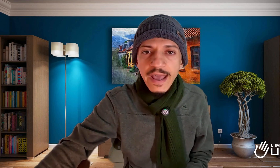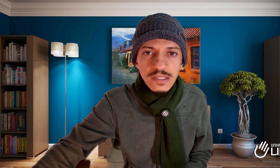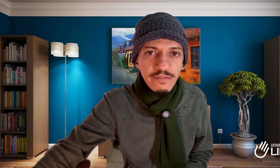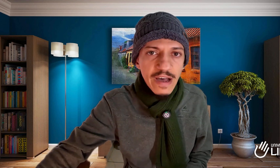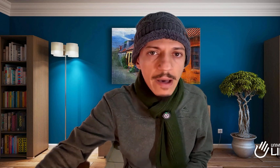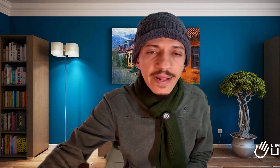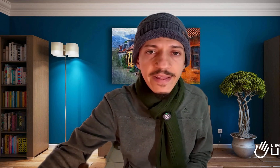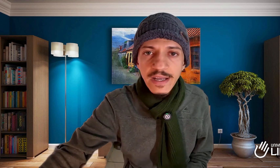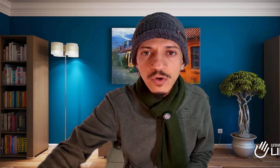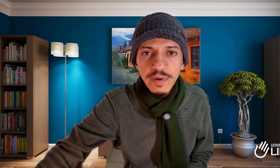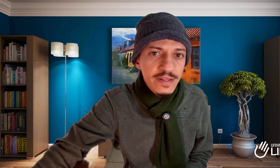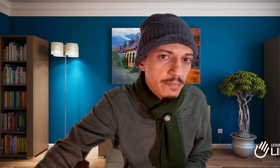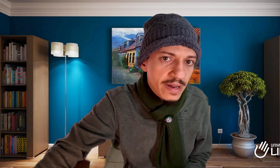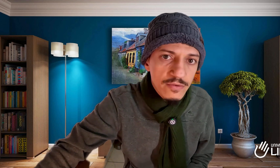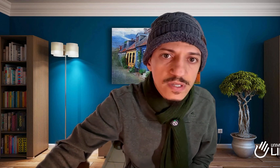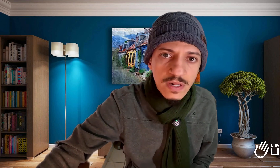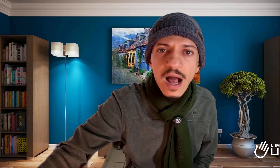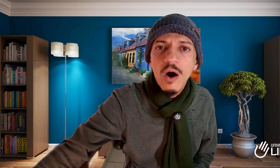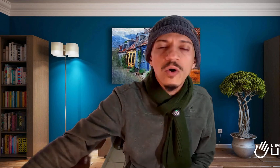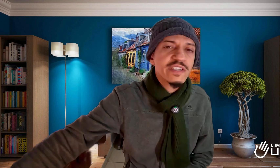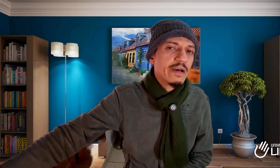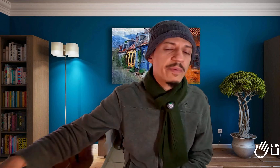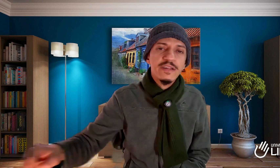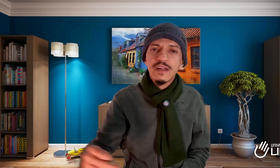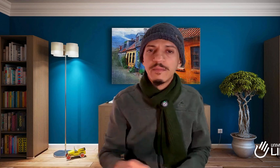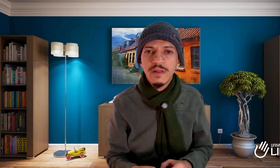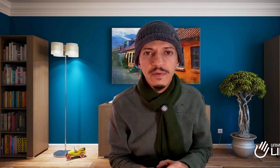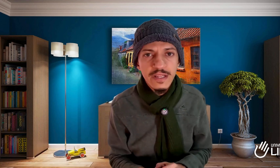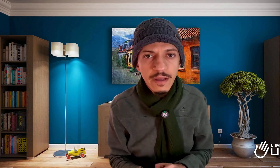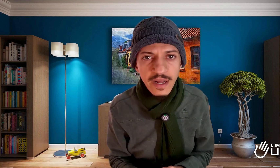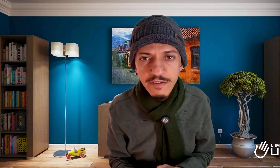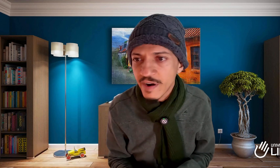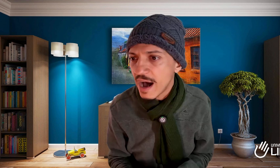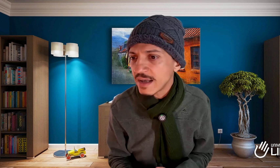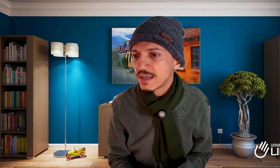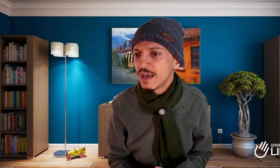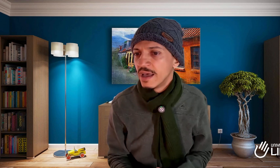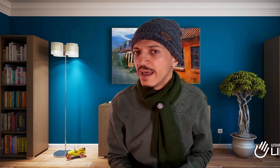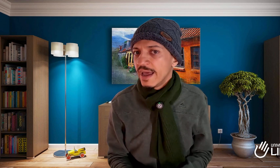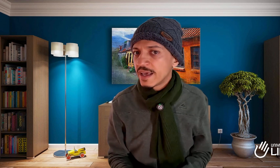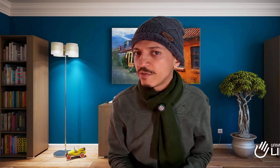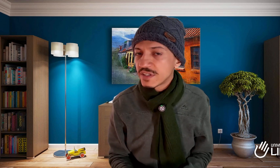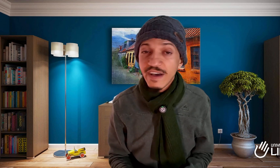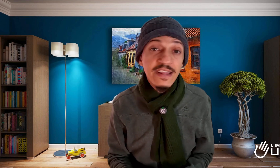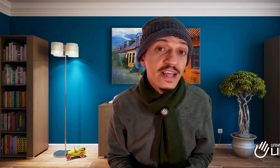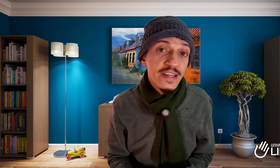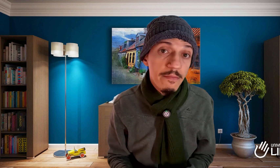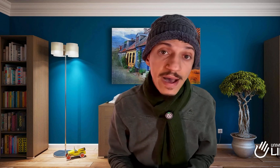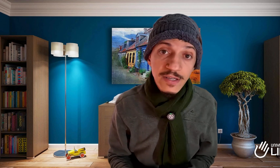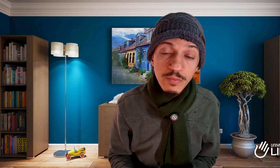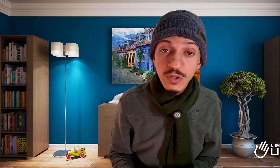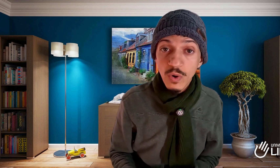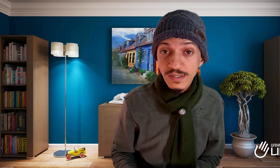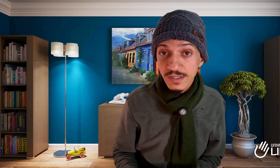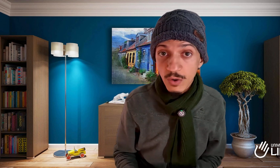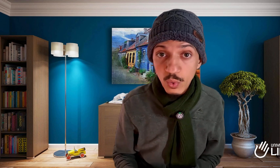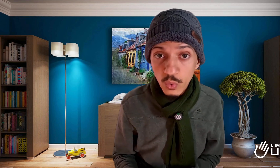vai aprender sobre determinado sinal, que você vai aprender determinada frase, em que você vai entender mais sobre nuances da cultura